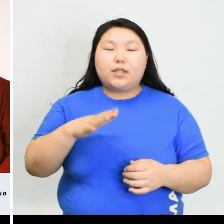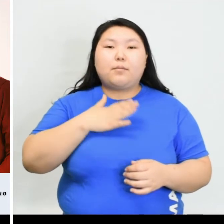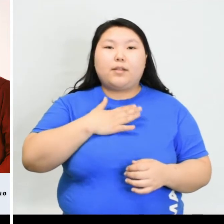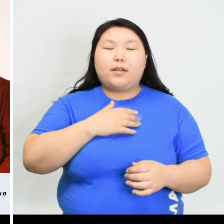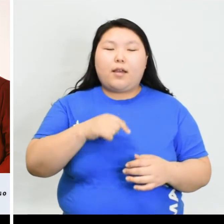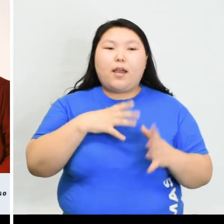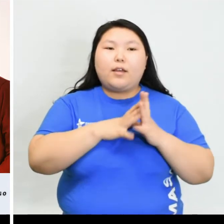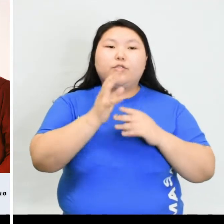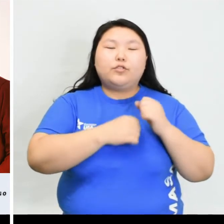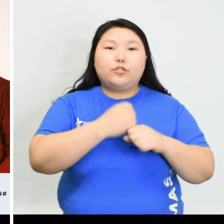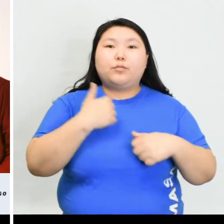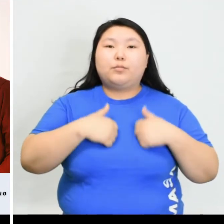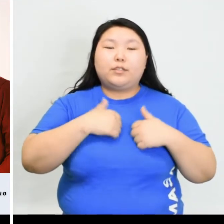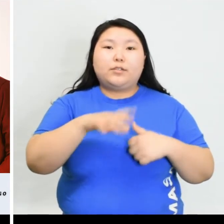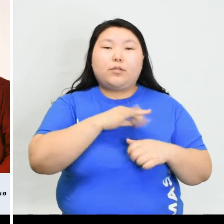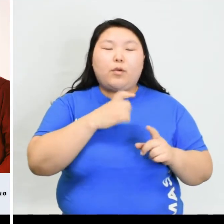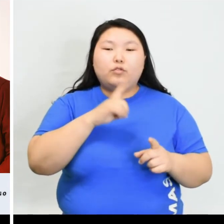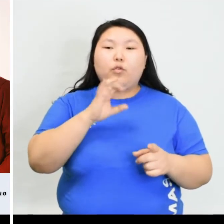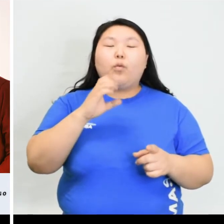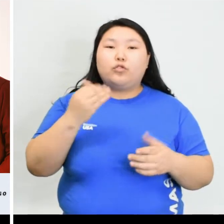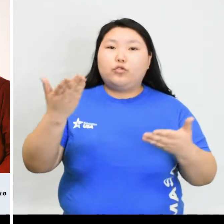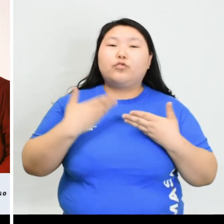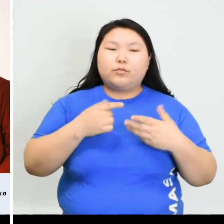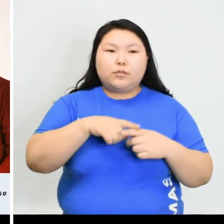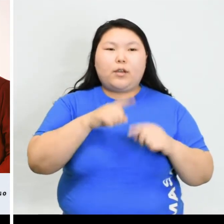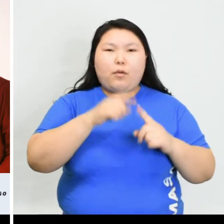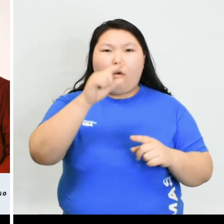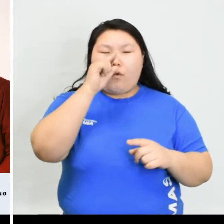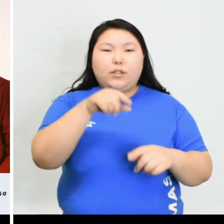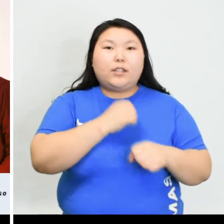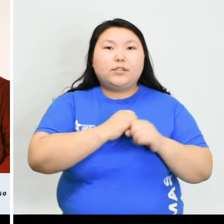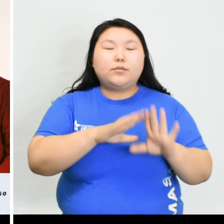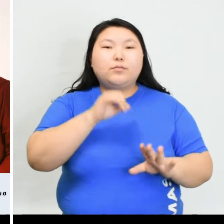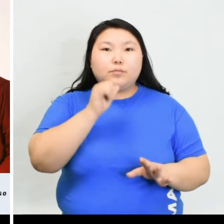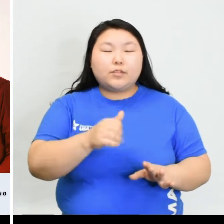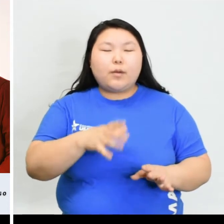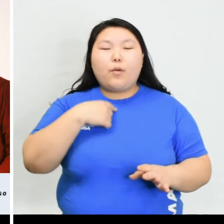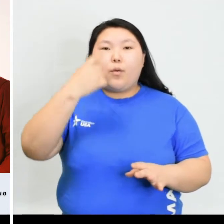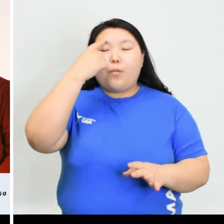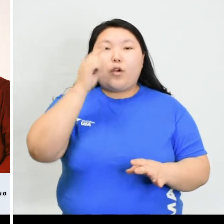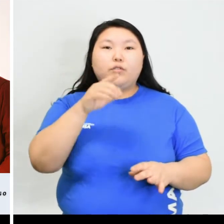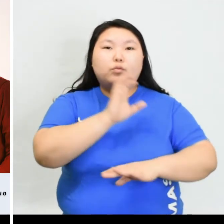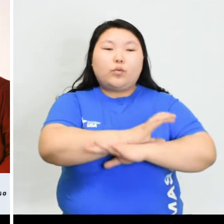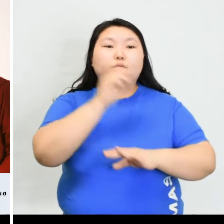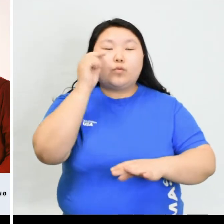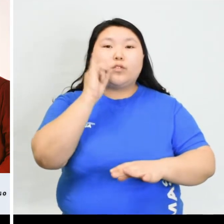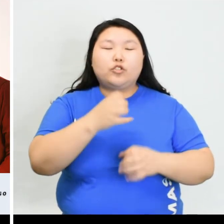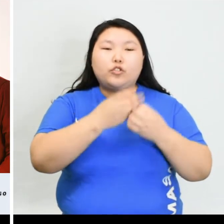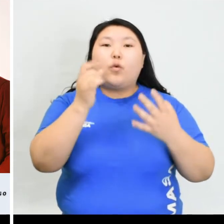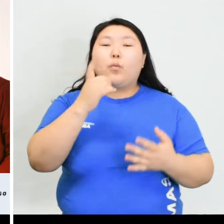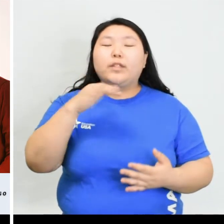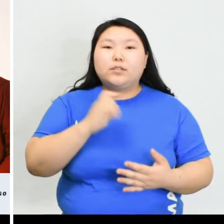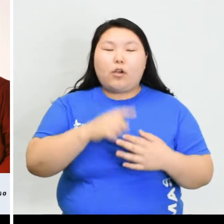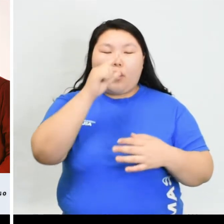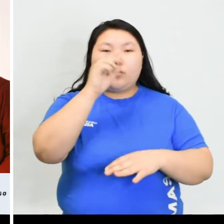байсан. Тэгээд манай яг 10 жилийн багш нар бас зөвлөж өгсөн л дээ. Чи ямар Оросд одоо ажиллах вэ? Ямар тэ? Монгол сургуульд сурсан